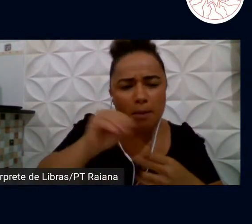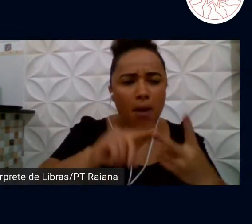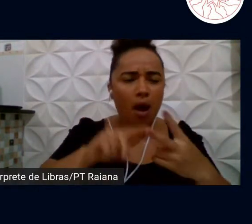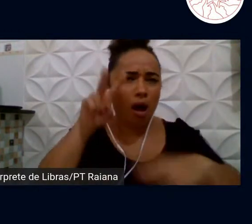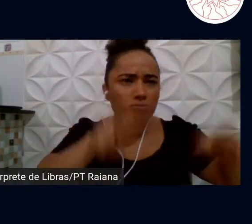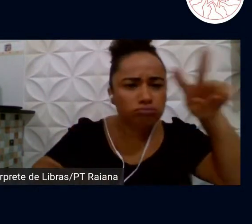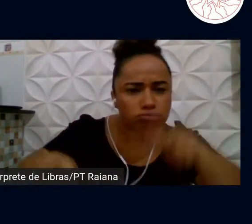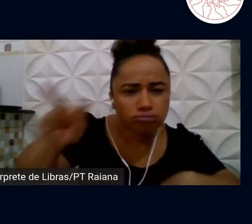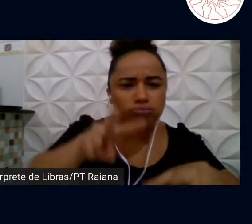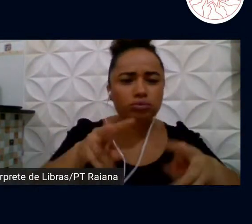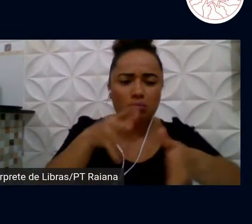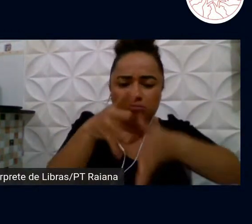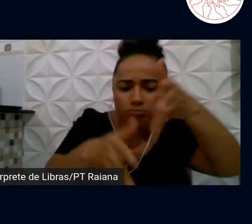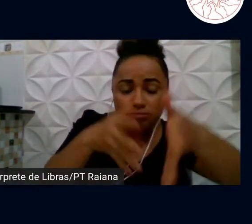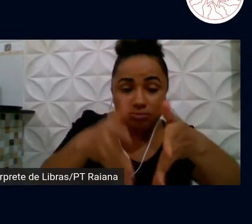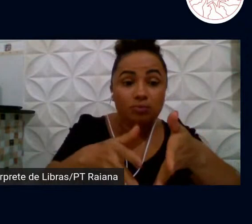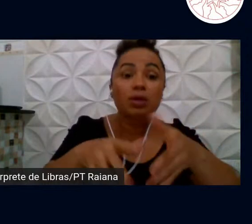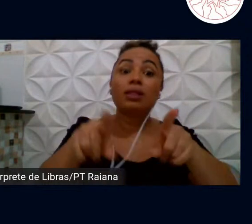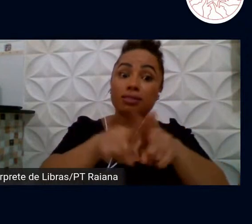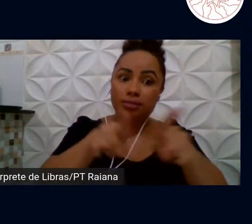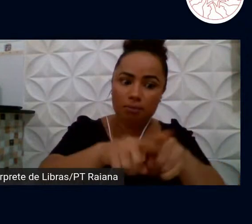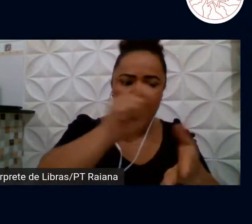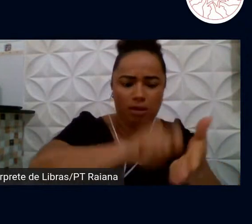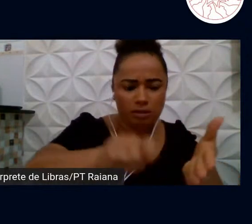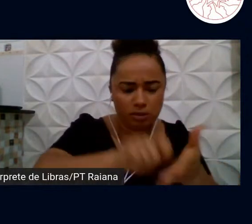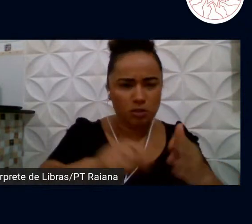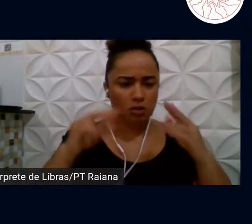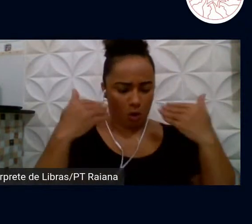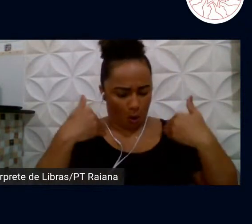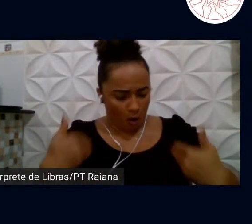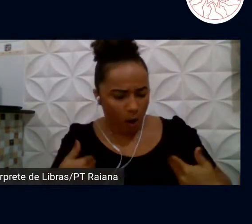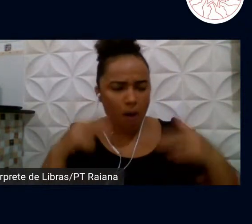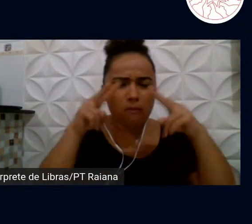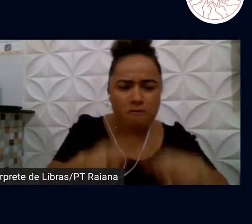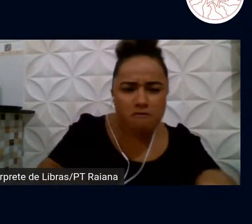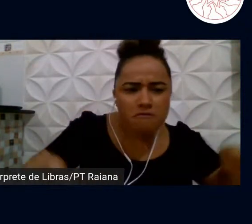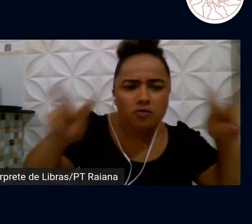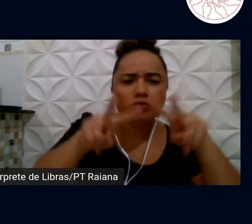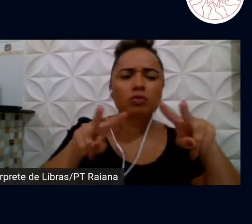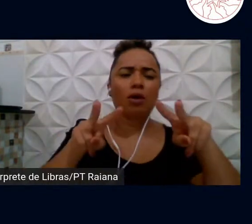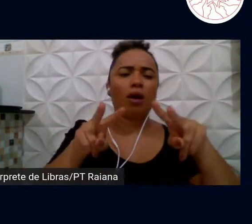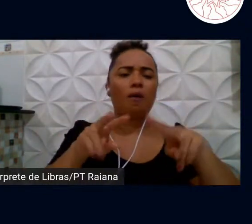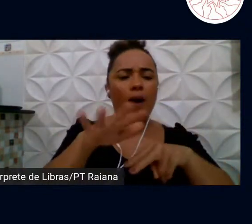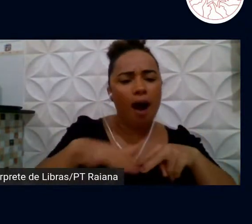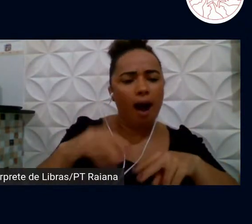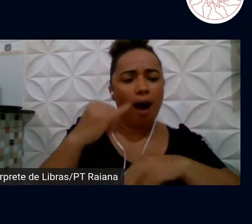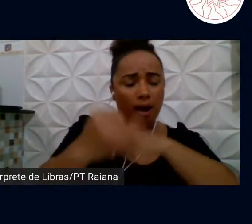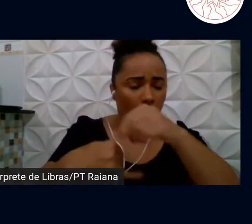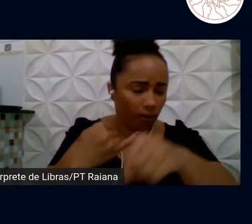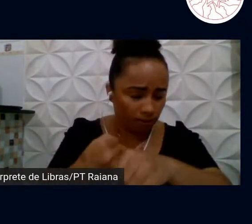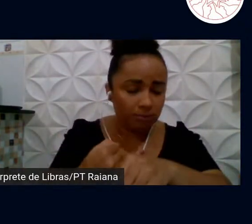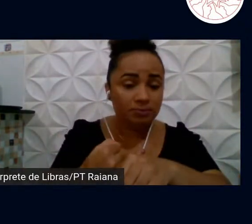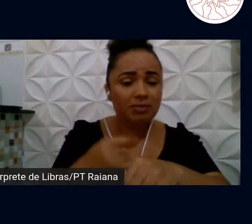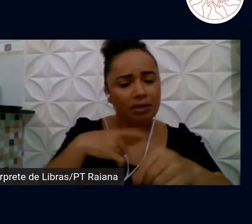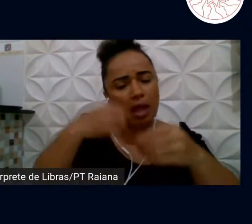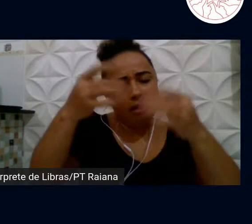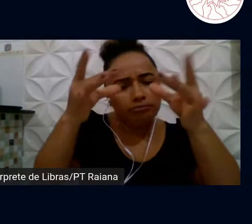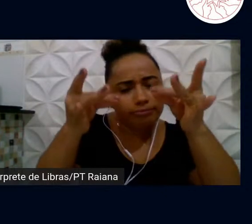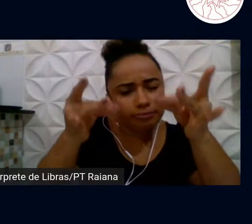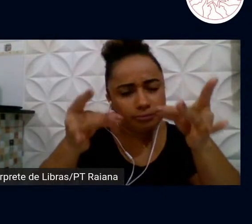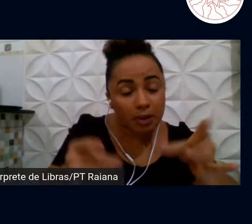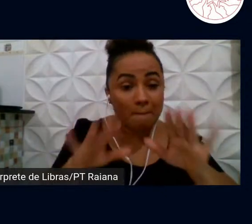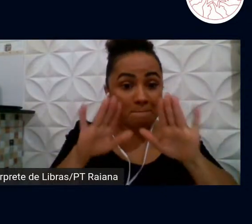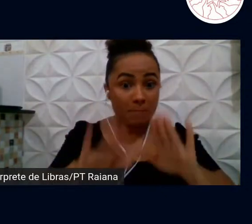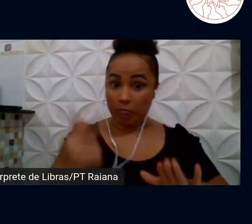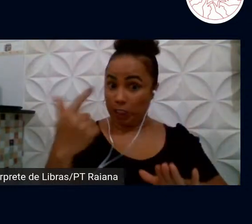motora, como a Libras e escrita corporal, visual, sonora, digital e vai descrevendo. Então assim, ela ela